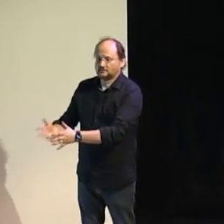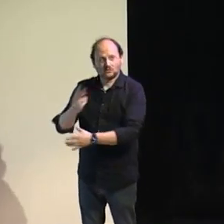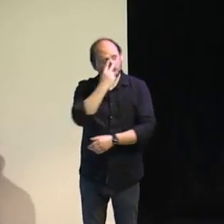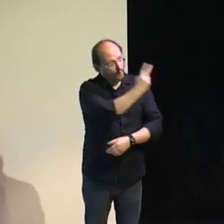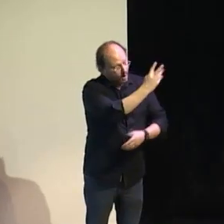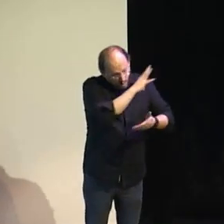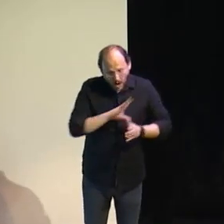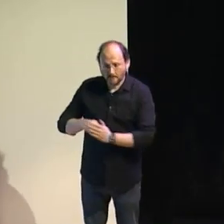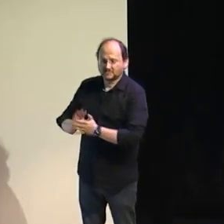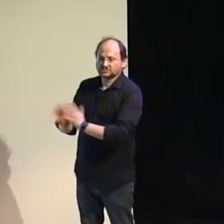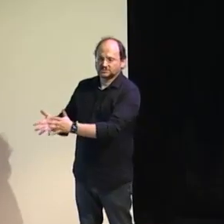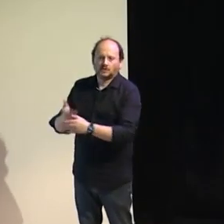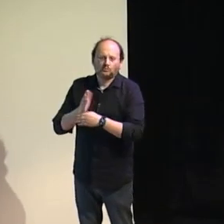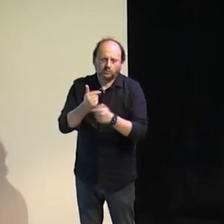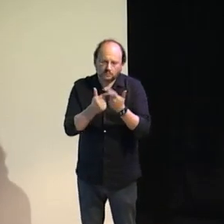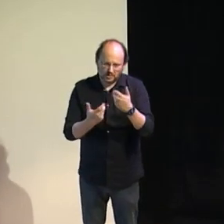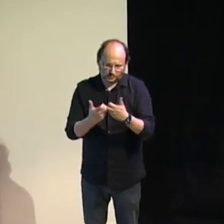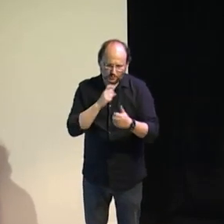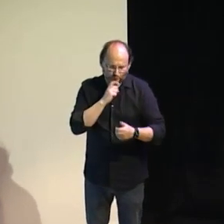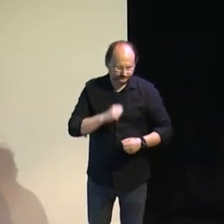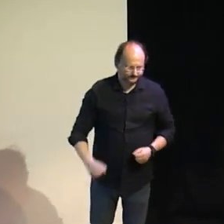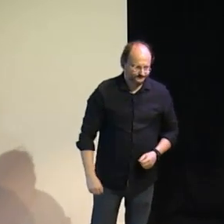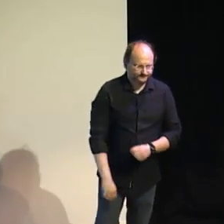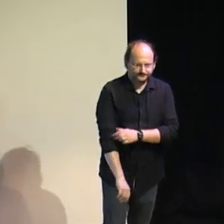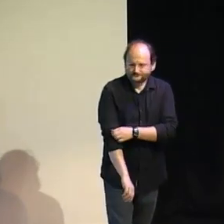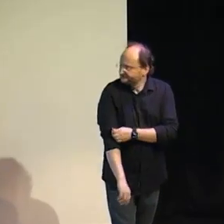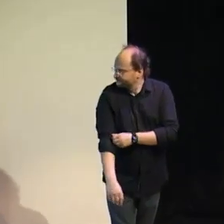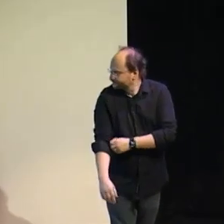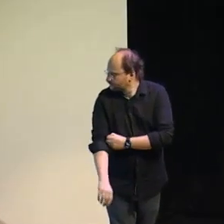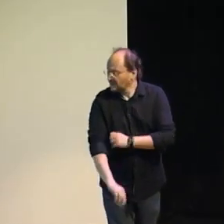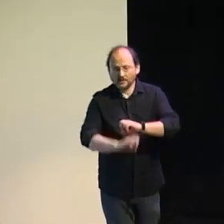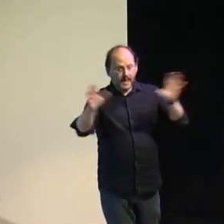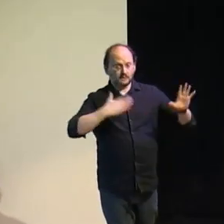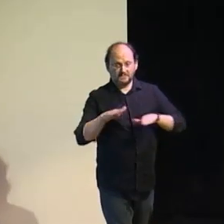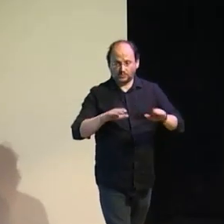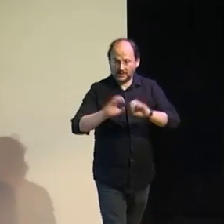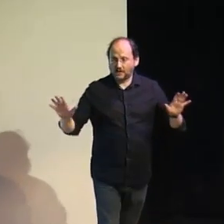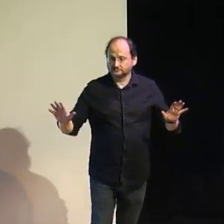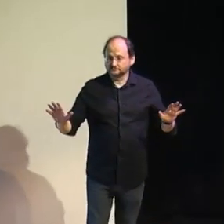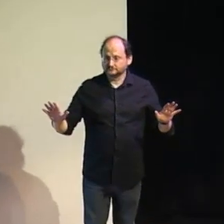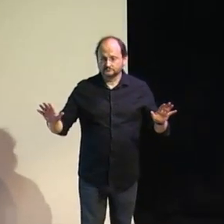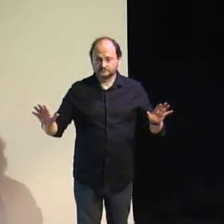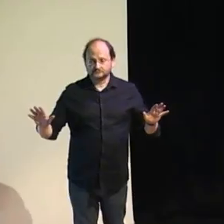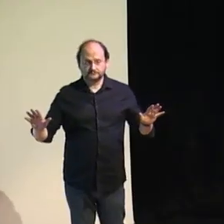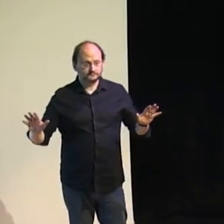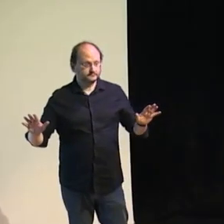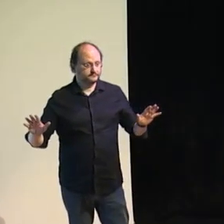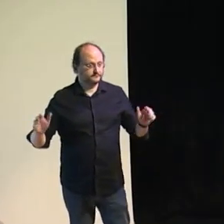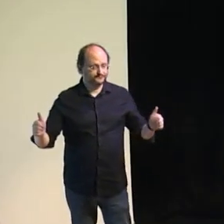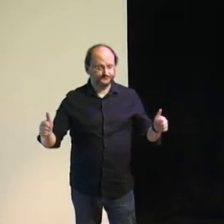donnée dans la gestualité et ce que les sourds pouvaient exprimer. Et je vais avoir plusieurs exemples pour vous expliquer comment on fonctionnait, mais vraiment